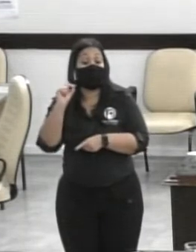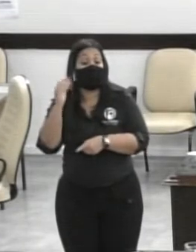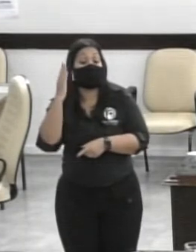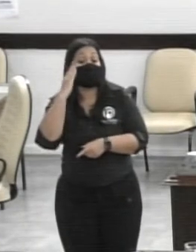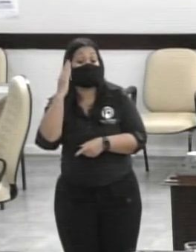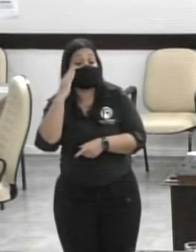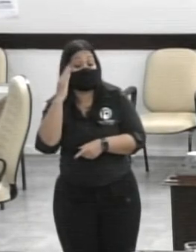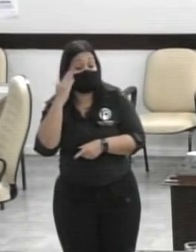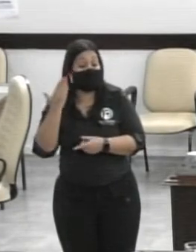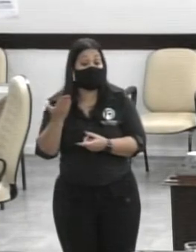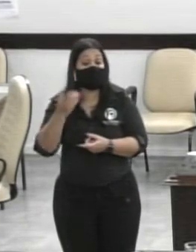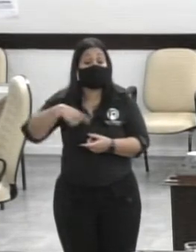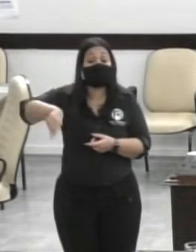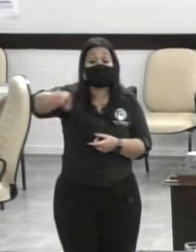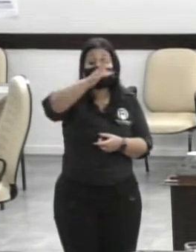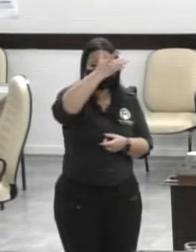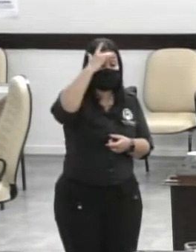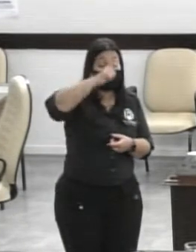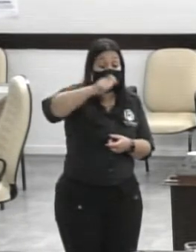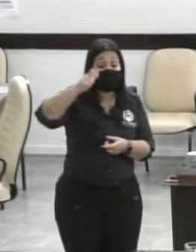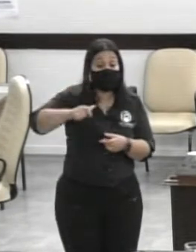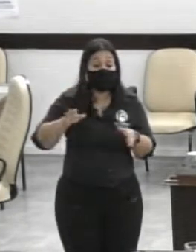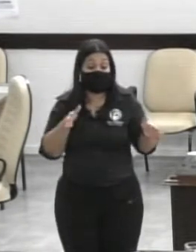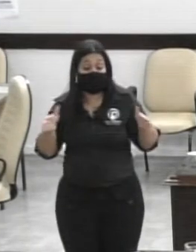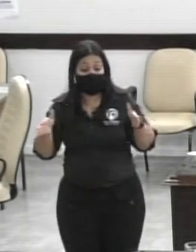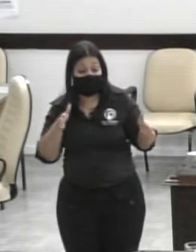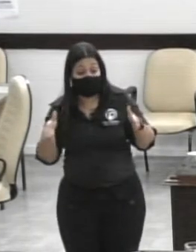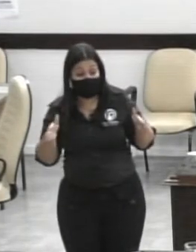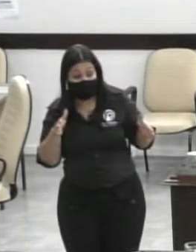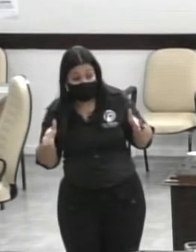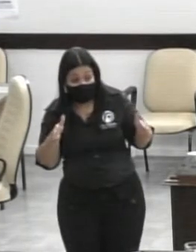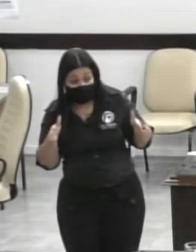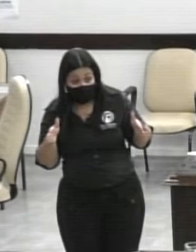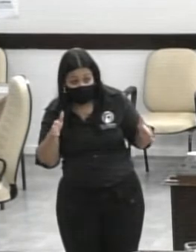do povo, Noé era maluco.